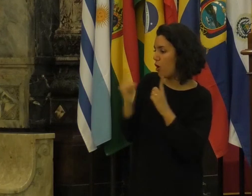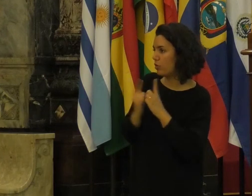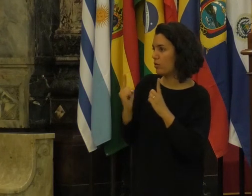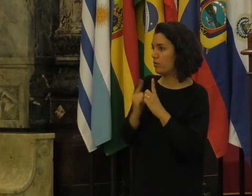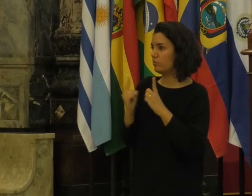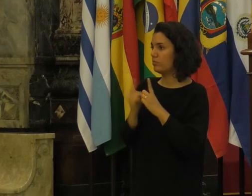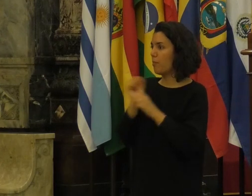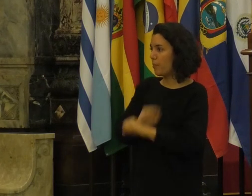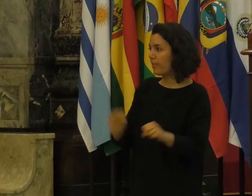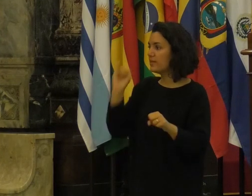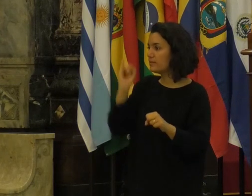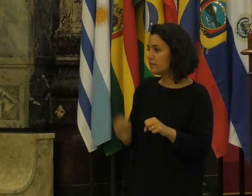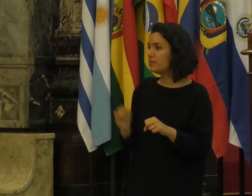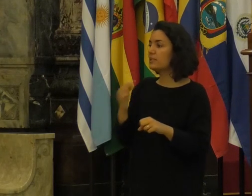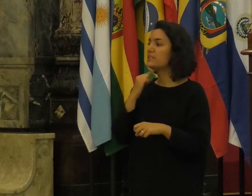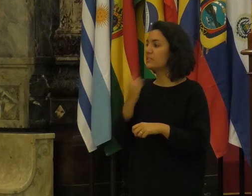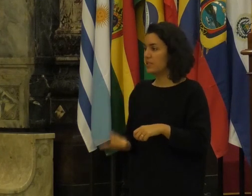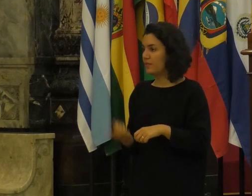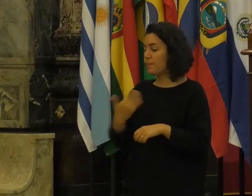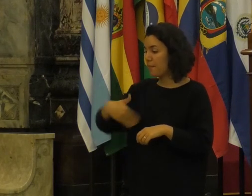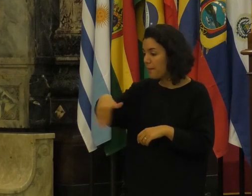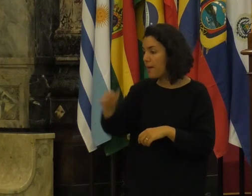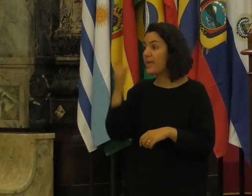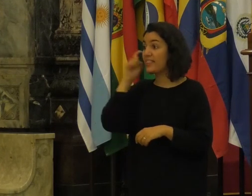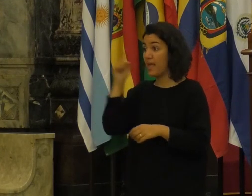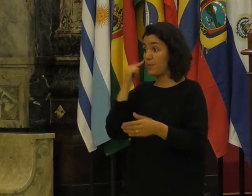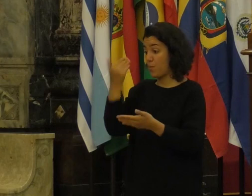puede ser de utilidad para plantear más adelante algunas ideas